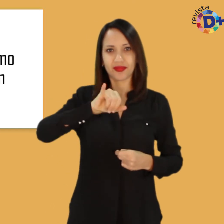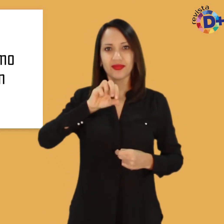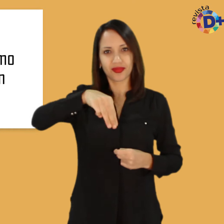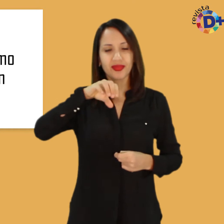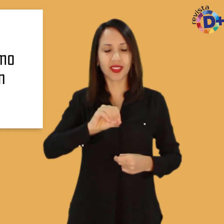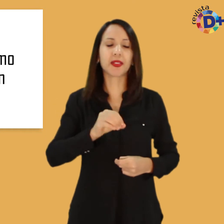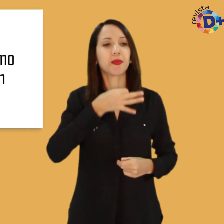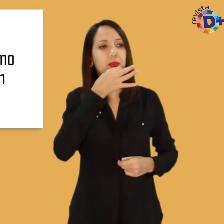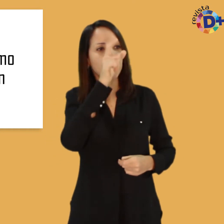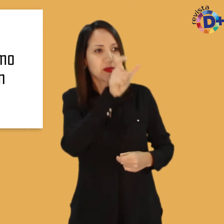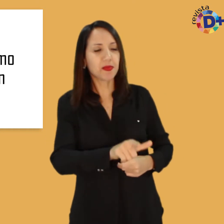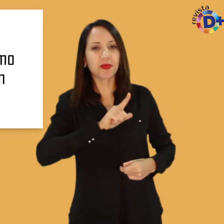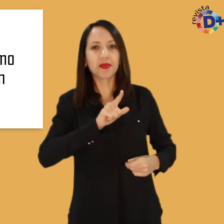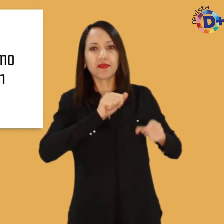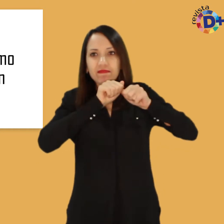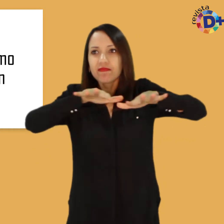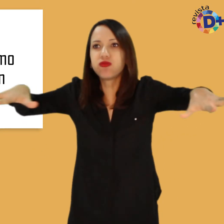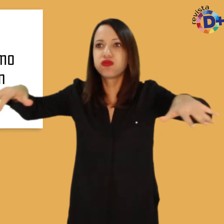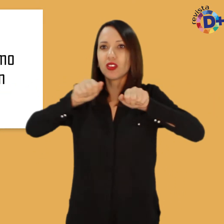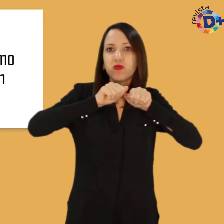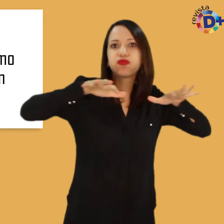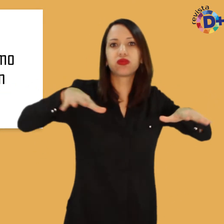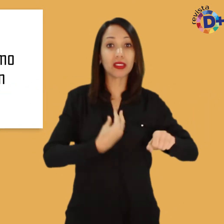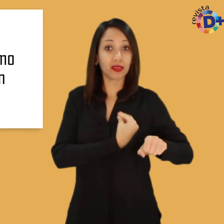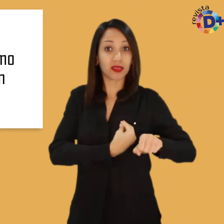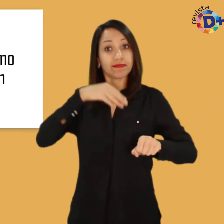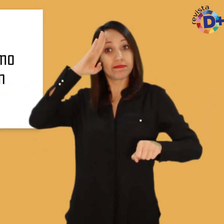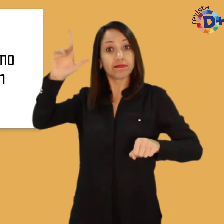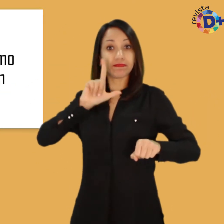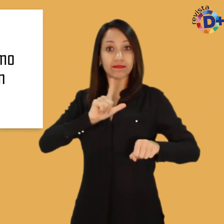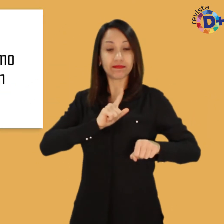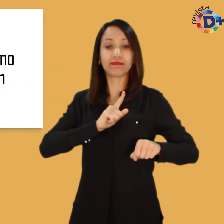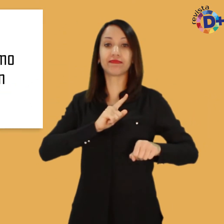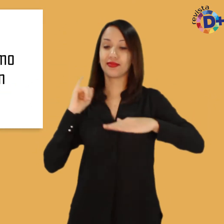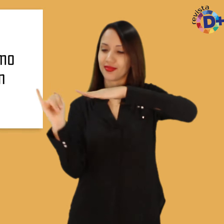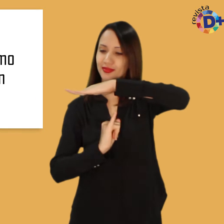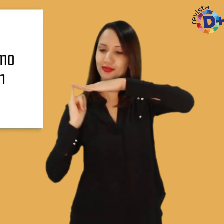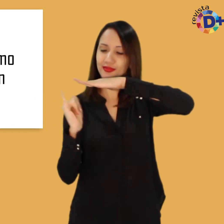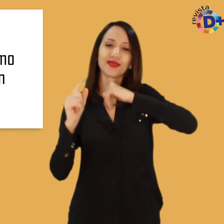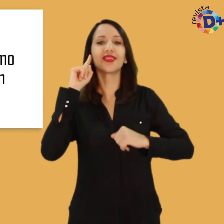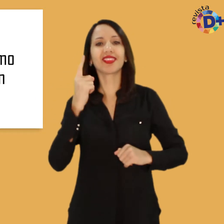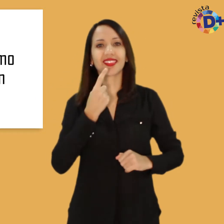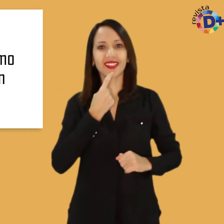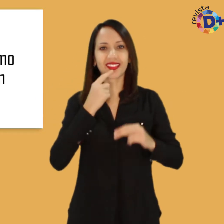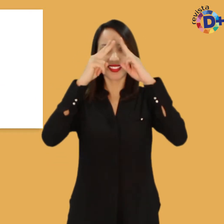se consolidando, estando presente, inclusive, no Instituto de Surdos de Paris.